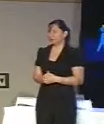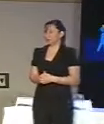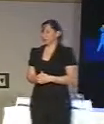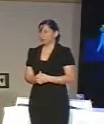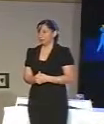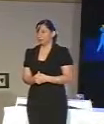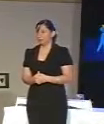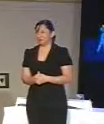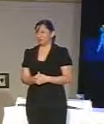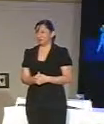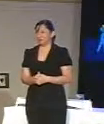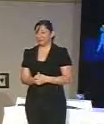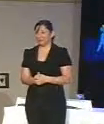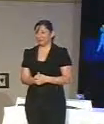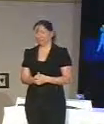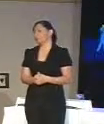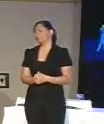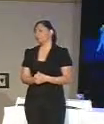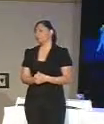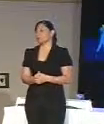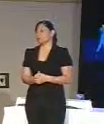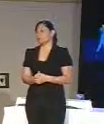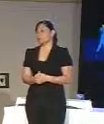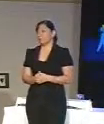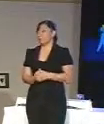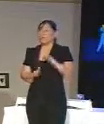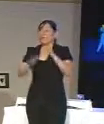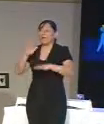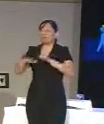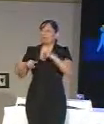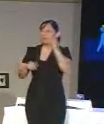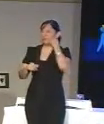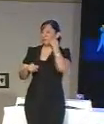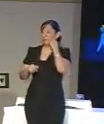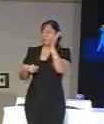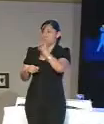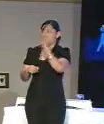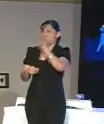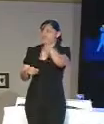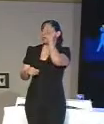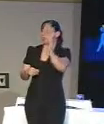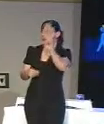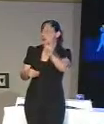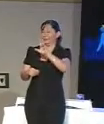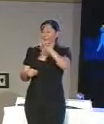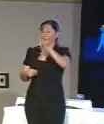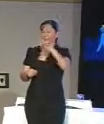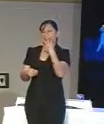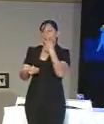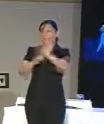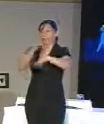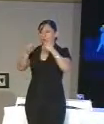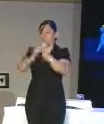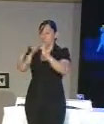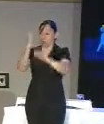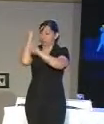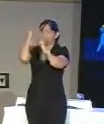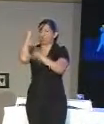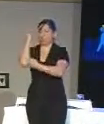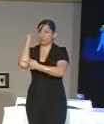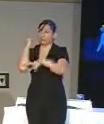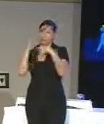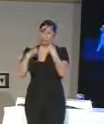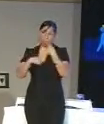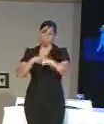Otros factores de riesgo es el embarazo después de los 34 años de edad, la hipertensión, diabetes, la